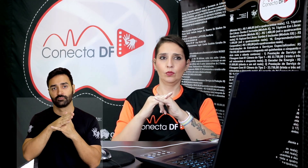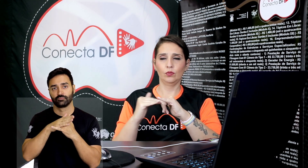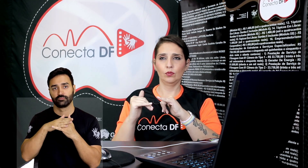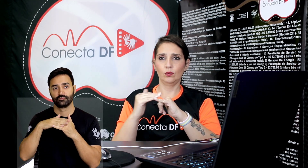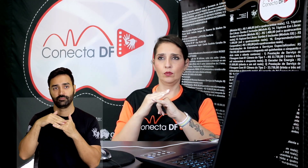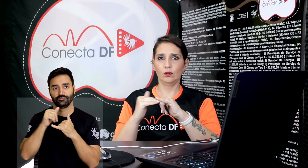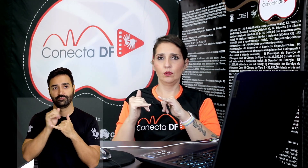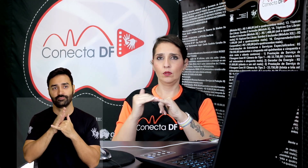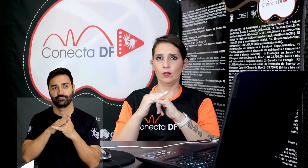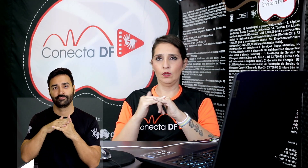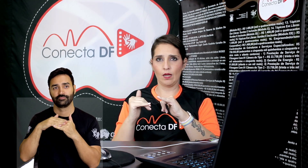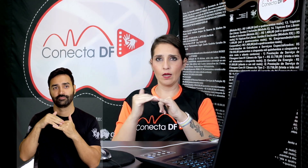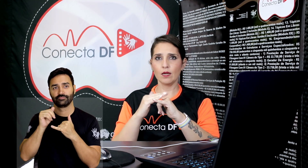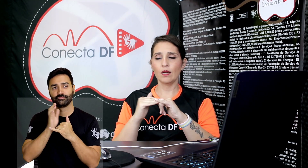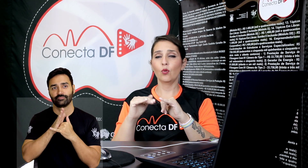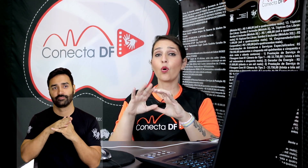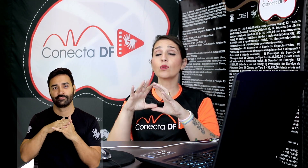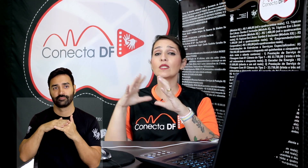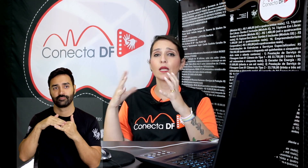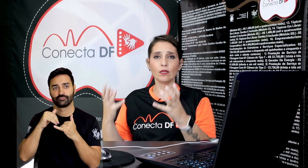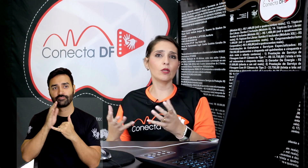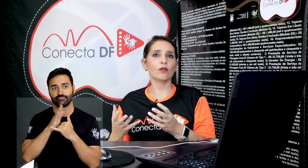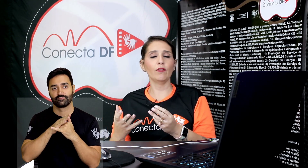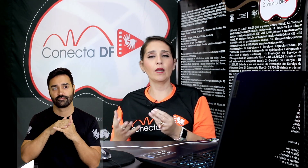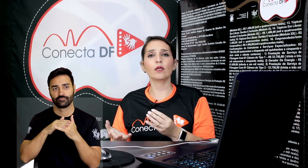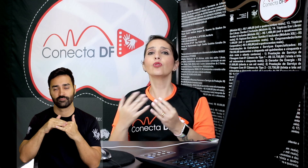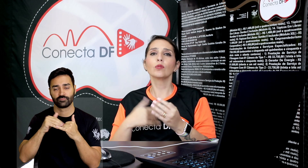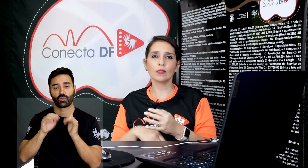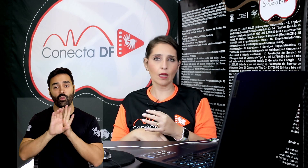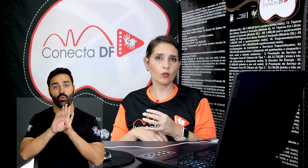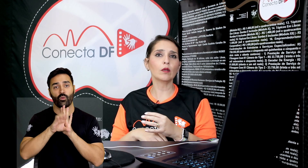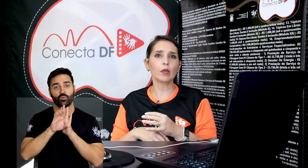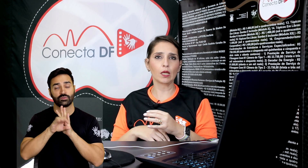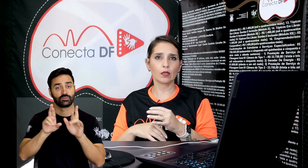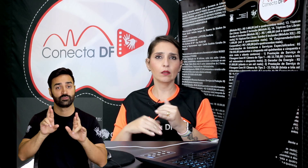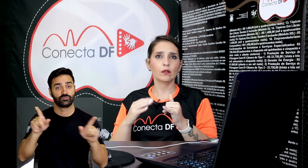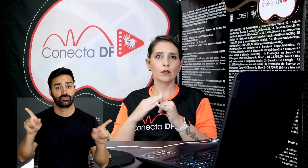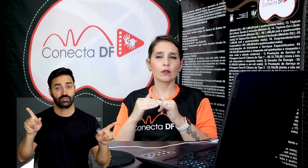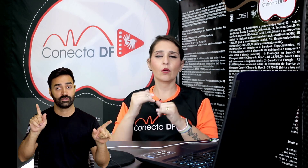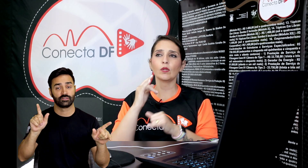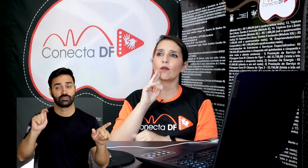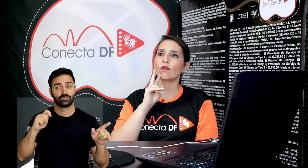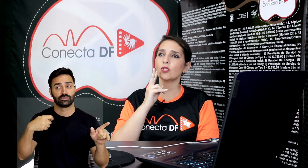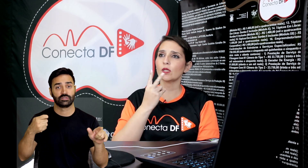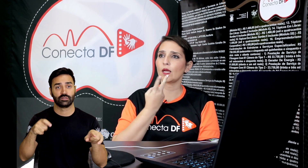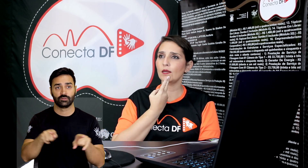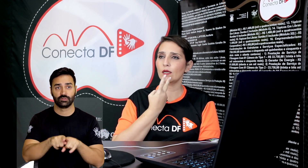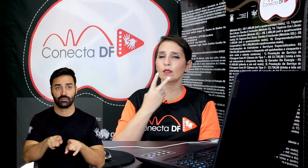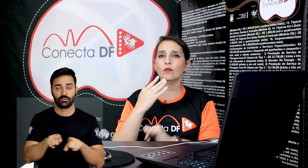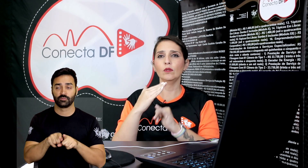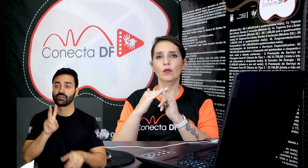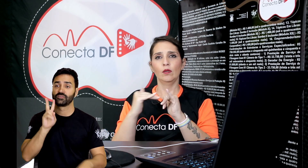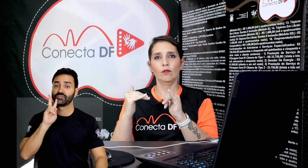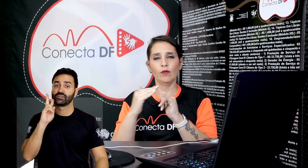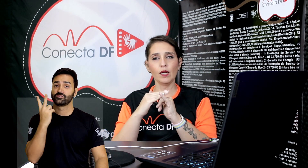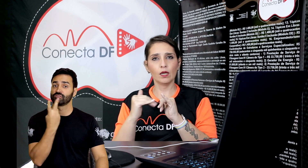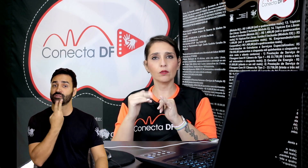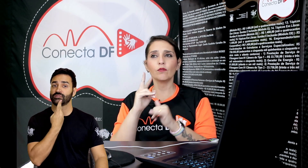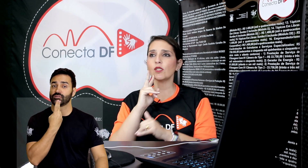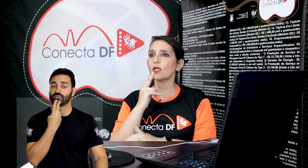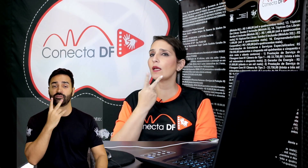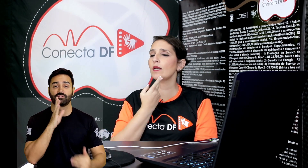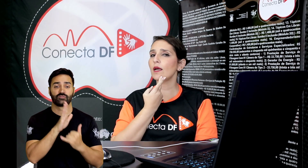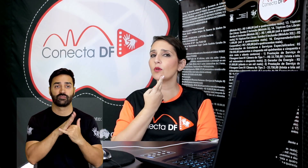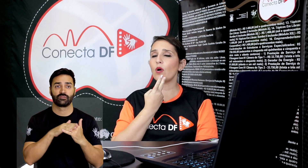vegano. Tá? O conceito é diferente, o sinal também. Então tem vegetariano,